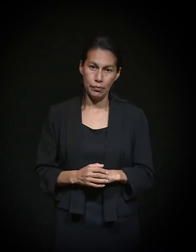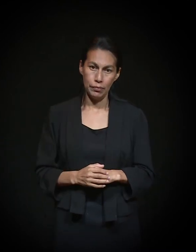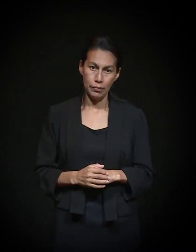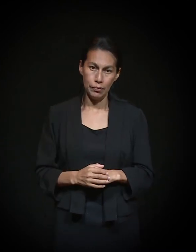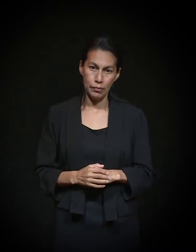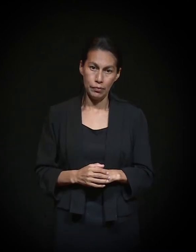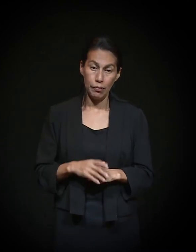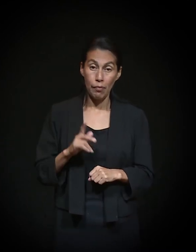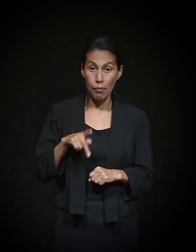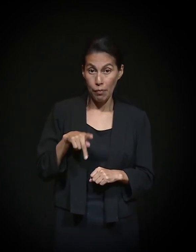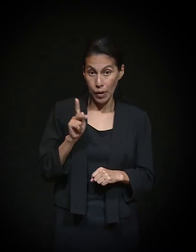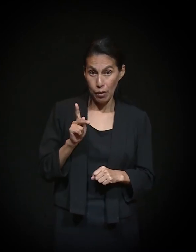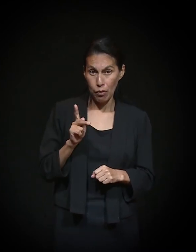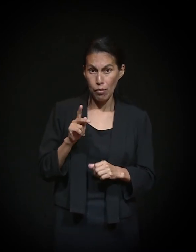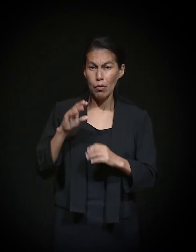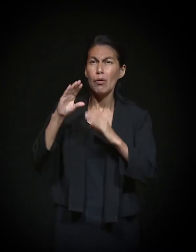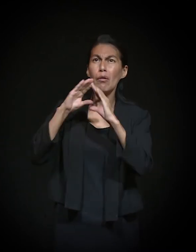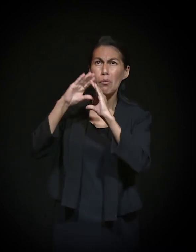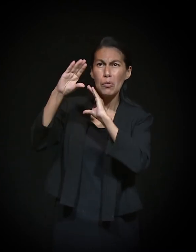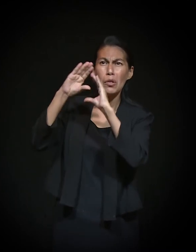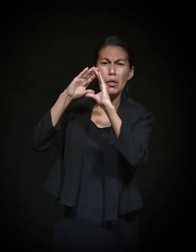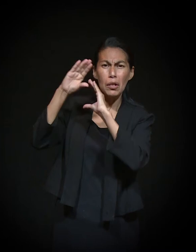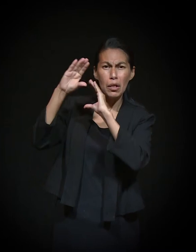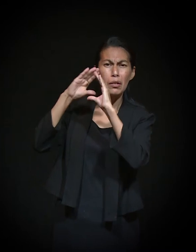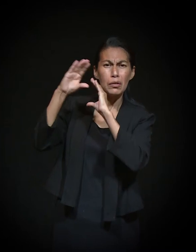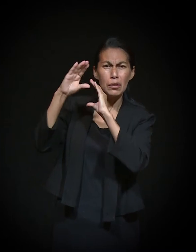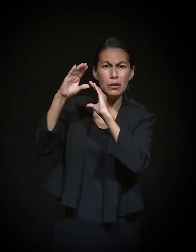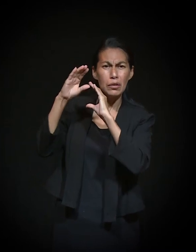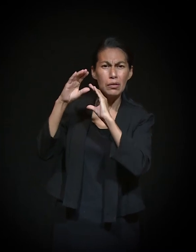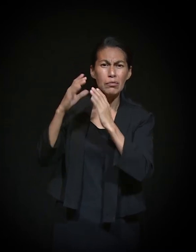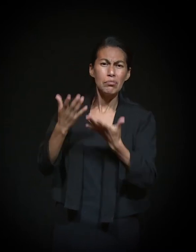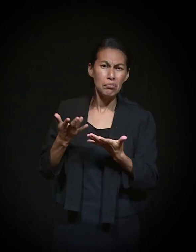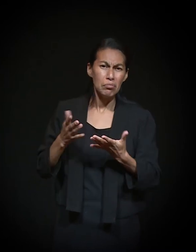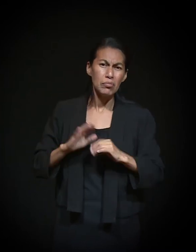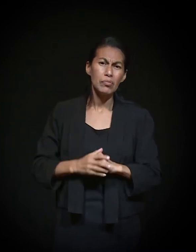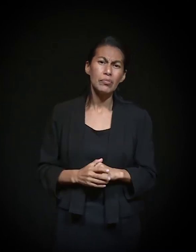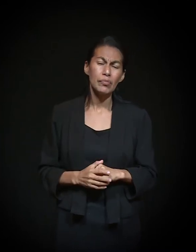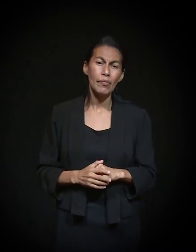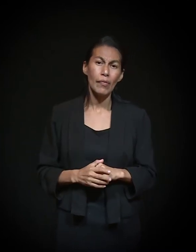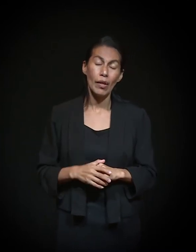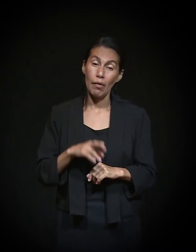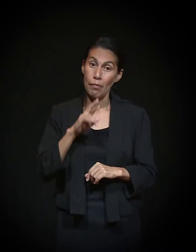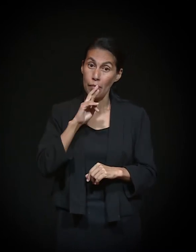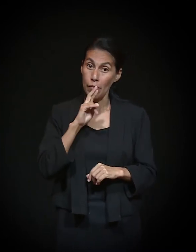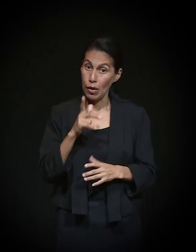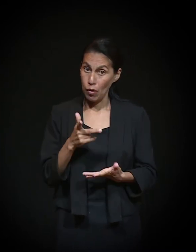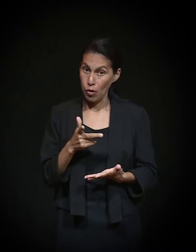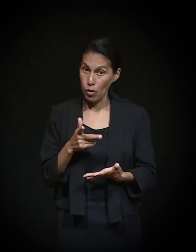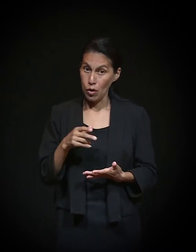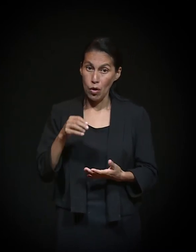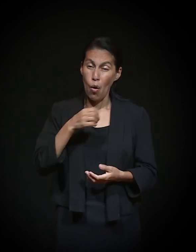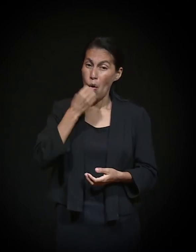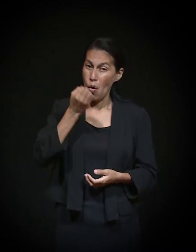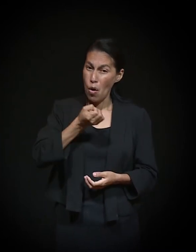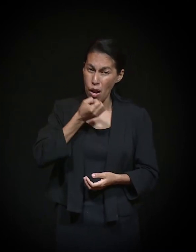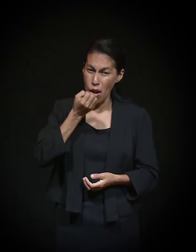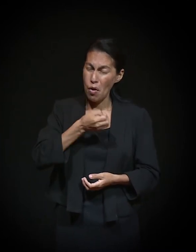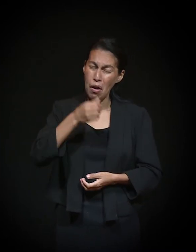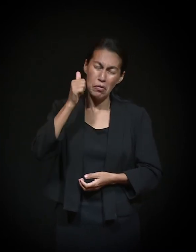Pero se mantiene la comunicación, pues es muy especial, ¿verdad? Es mejor